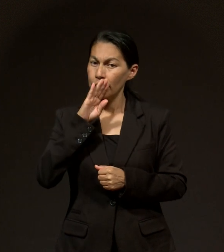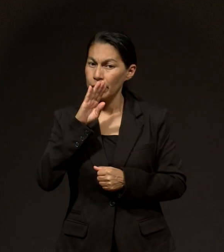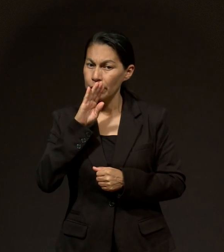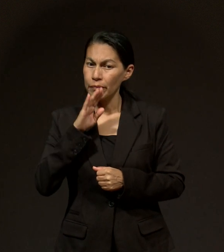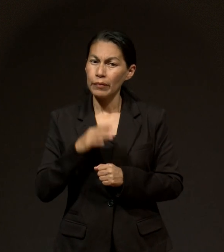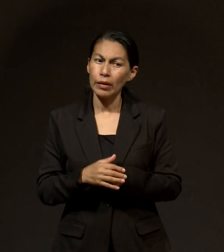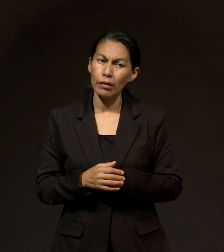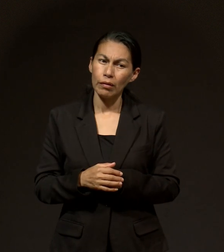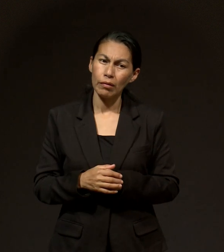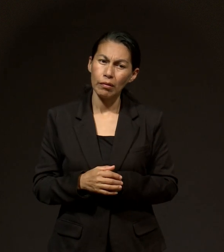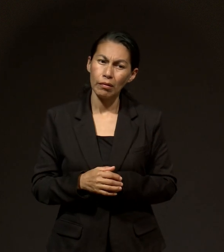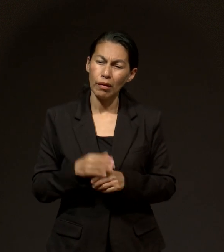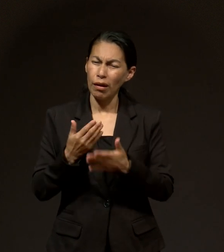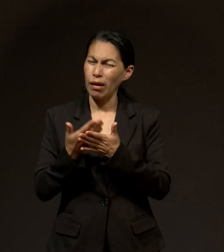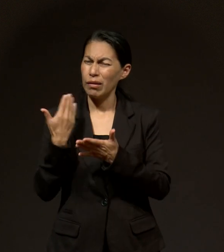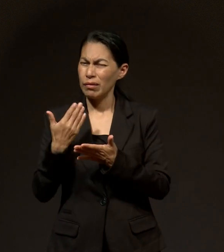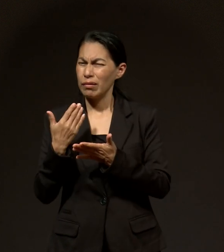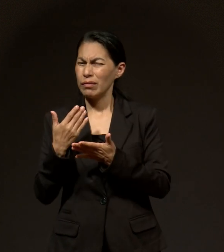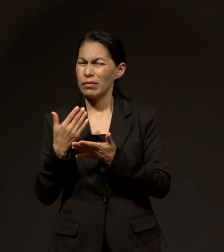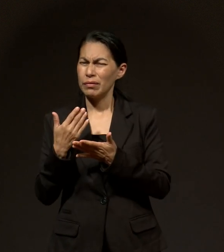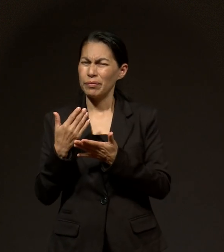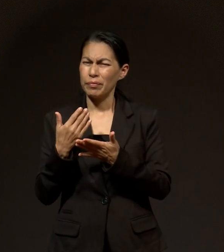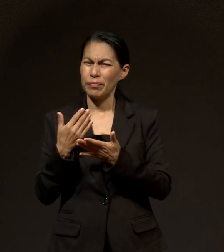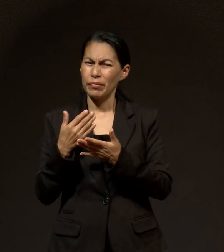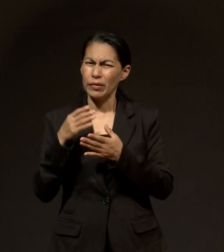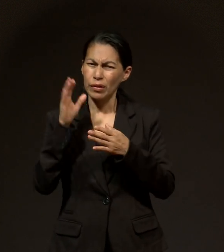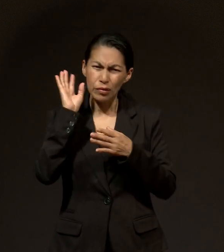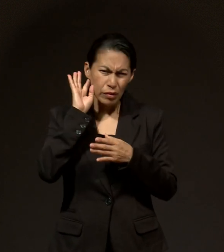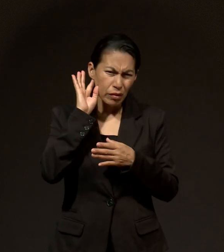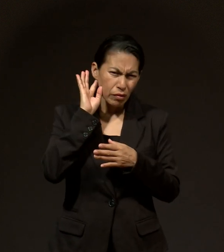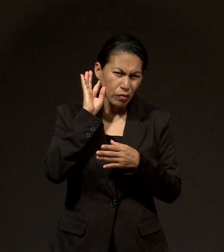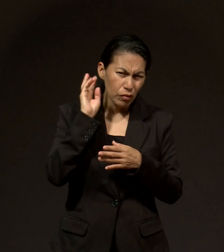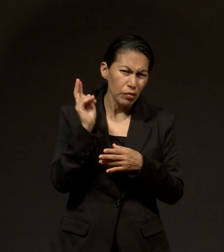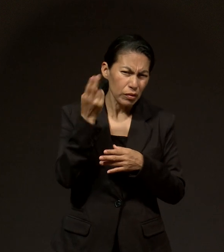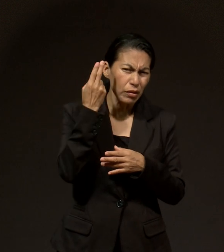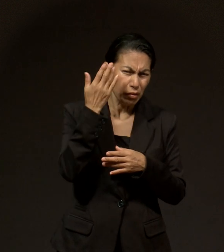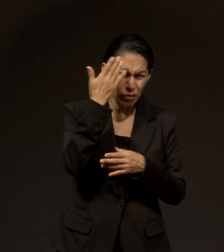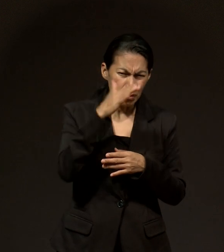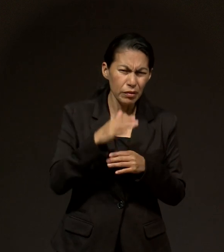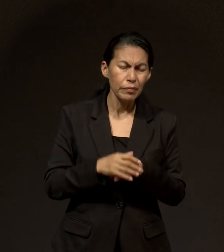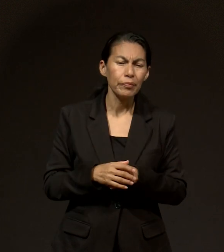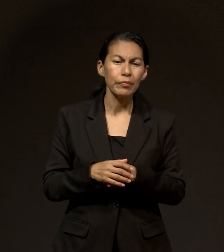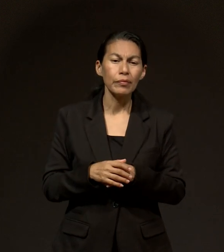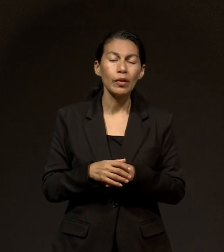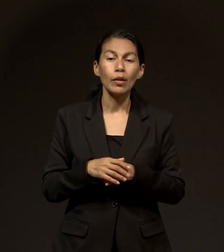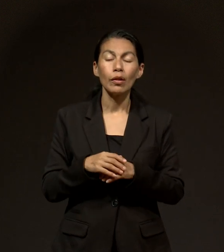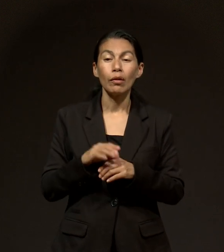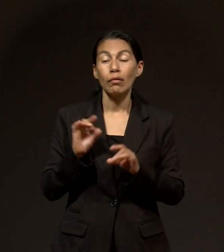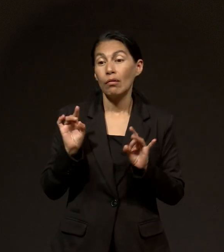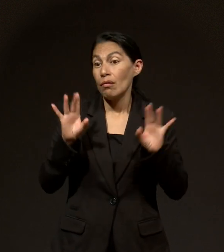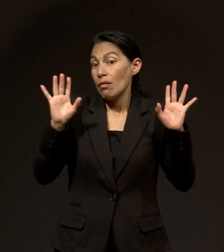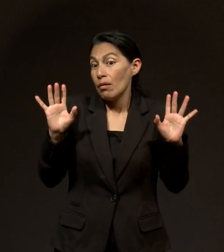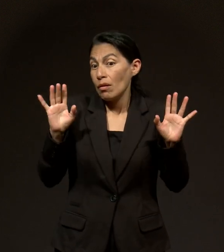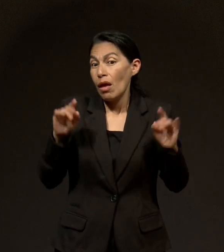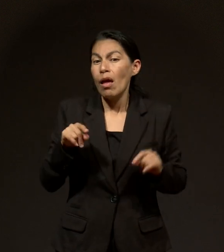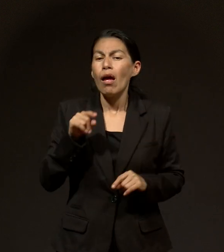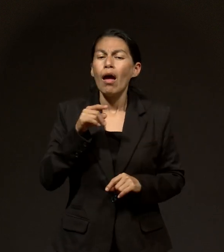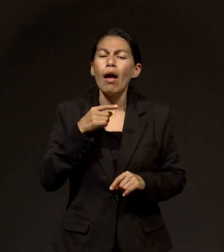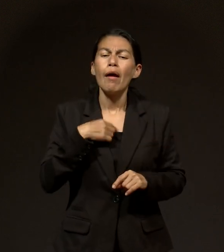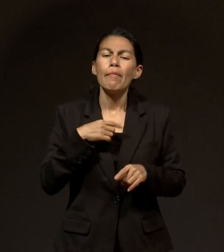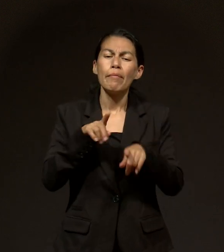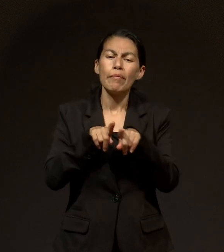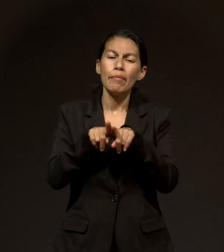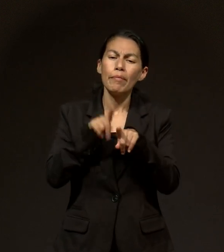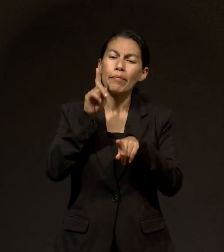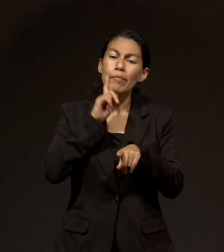ya había, pues, escuchado, ¿no?, de la universidad. Y de un día para otro le dice a mi hermana, tú vas a estudiar